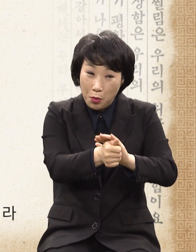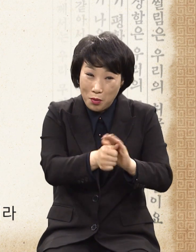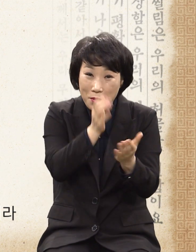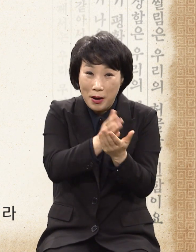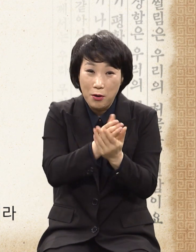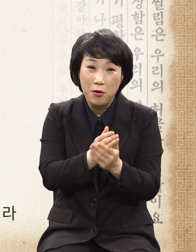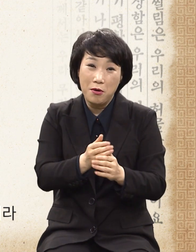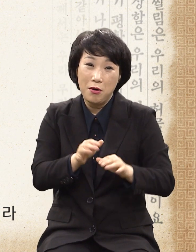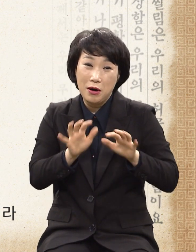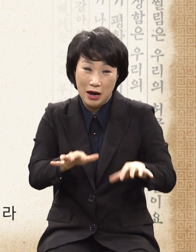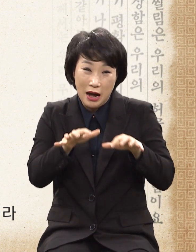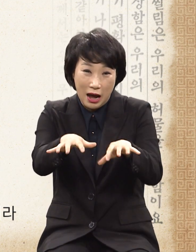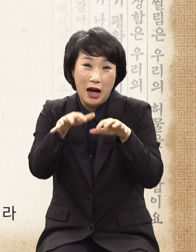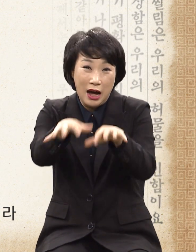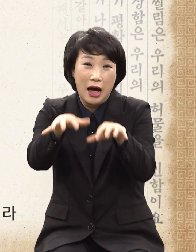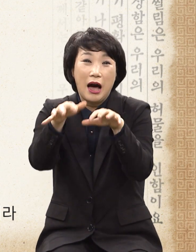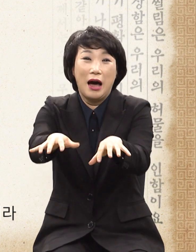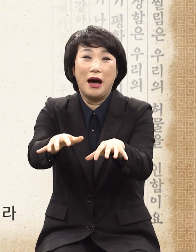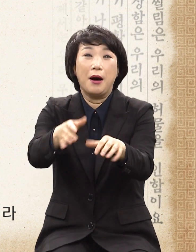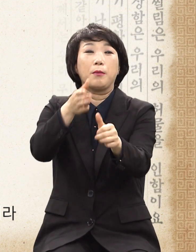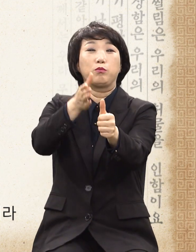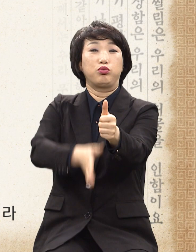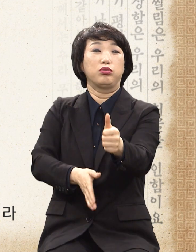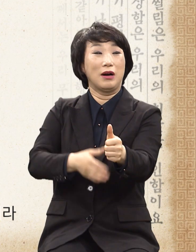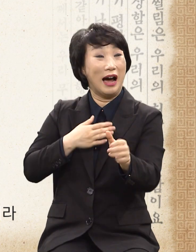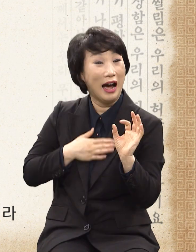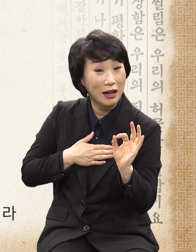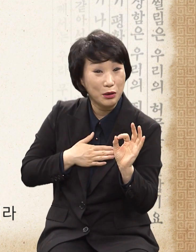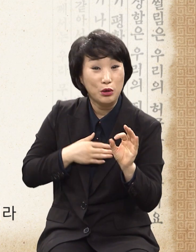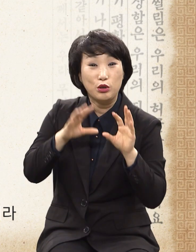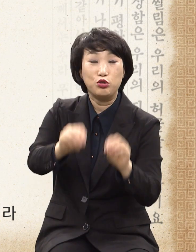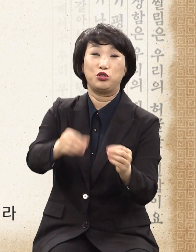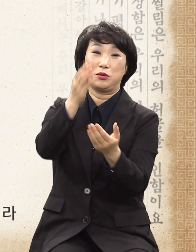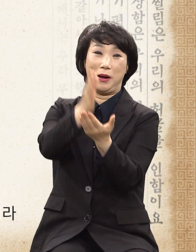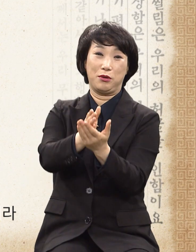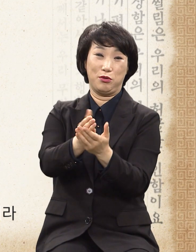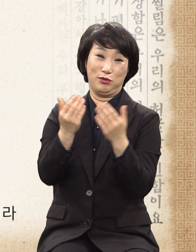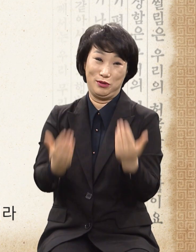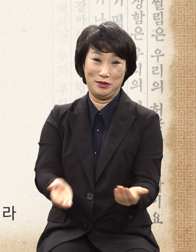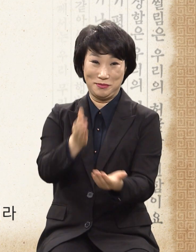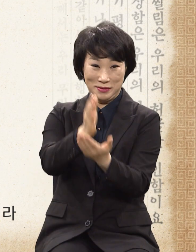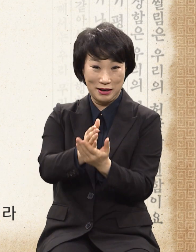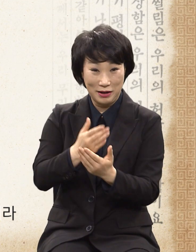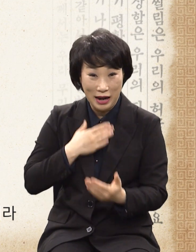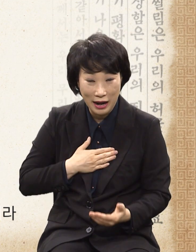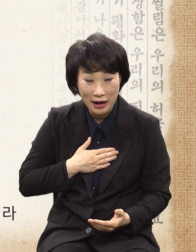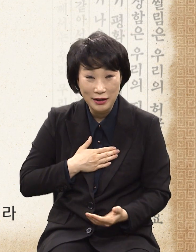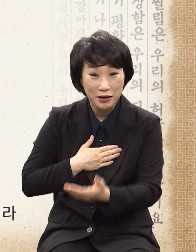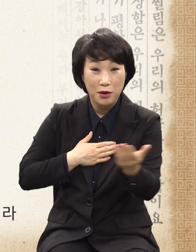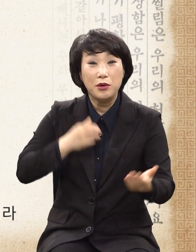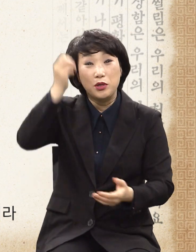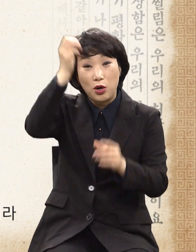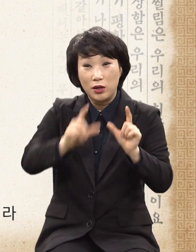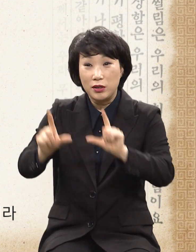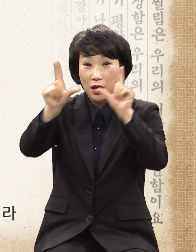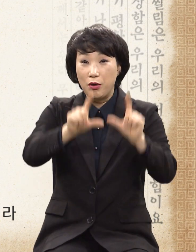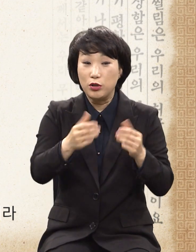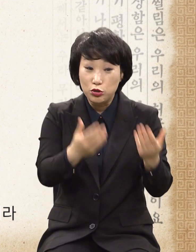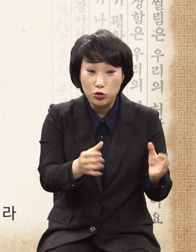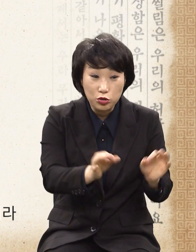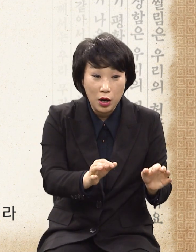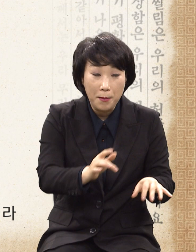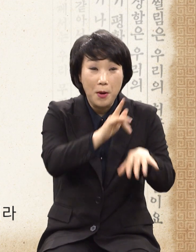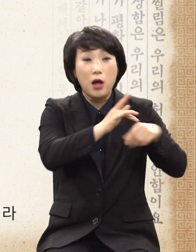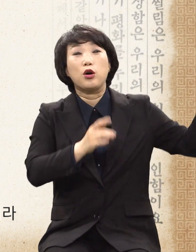주님의 이름으로 축원합니다. 쉬지 말라 이 말입니다. 쉬지 말라. 영적 생활에 쉬는 순간이